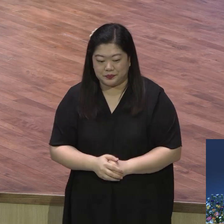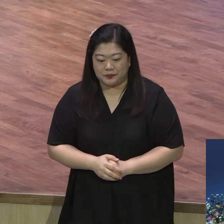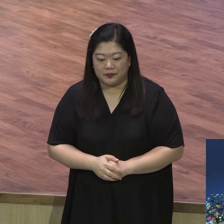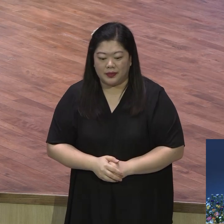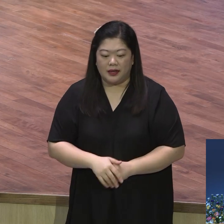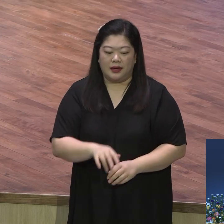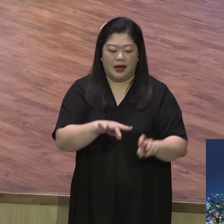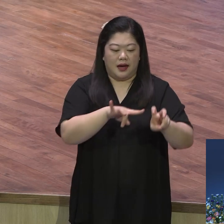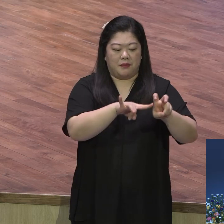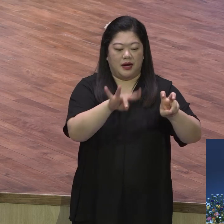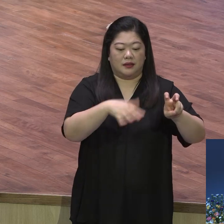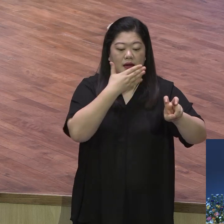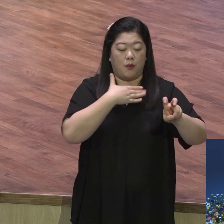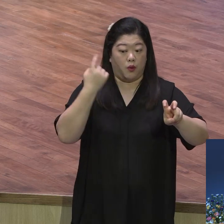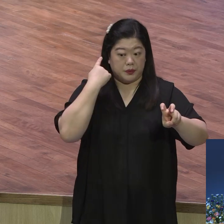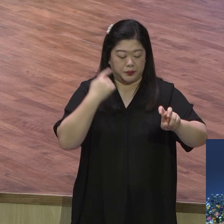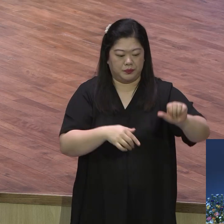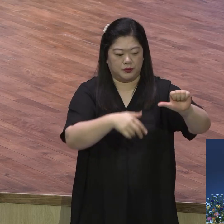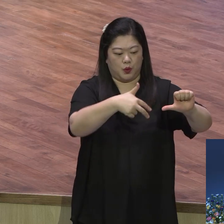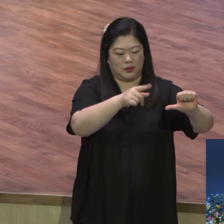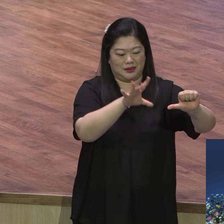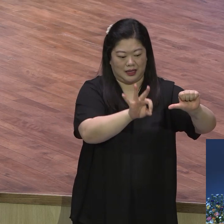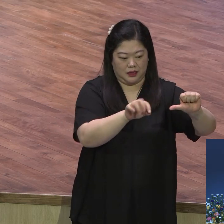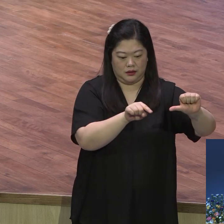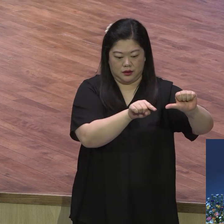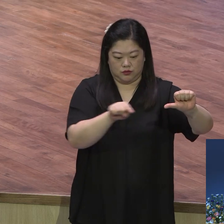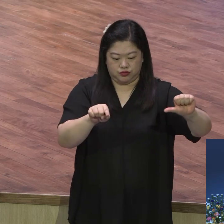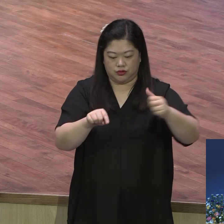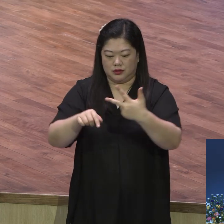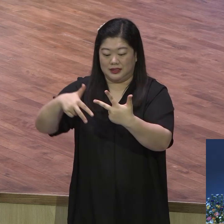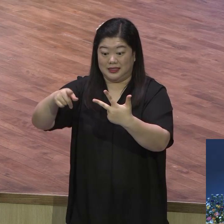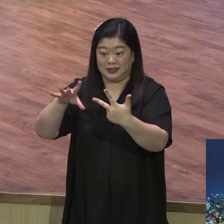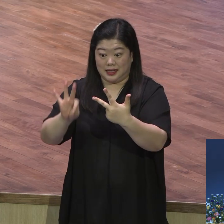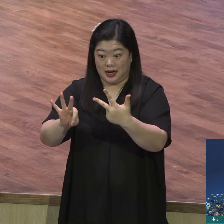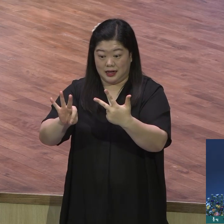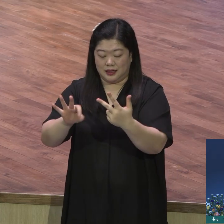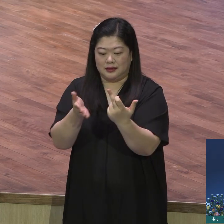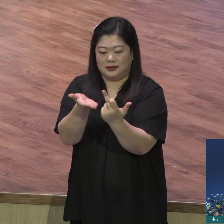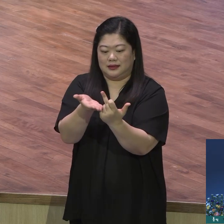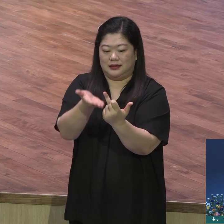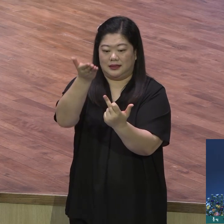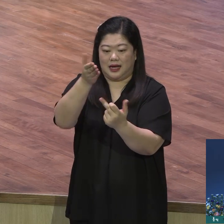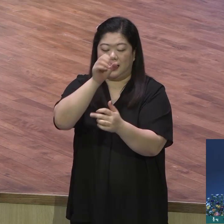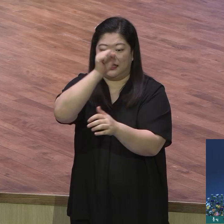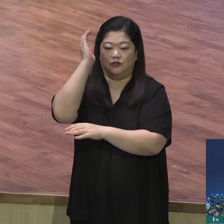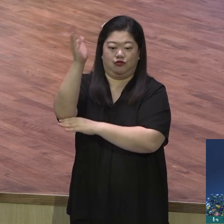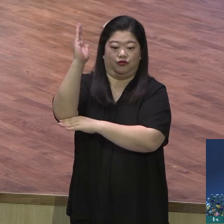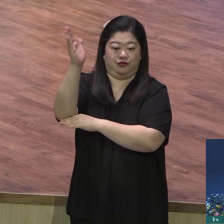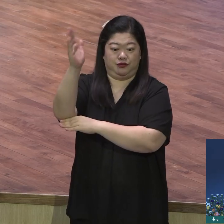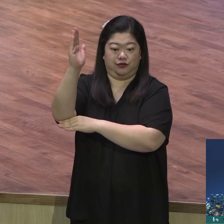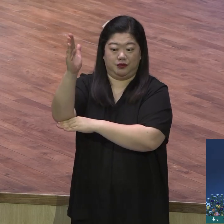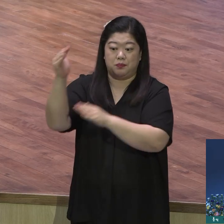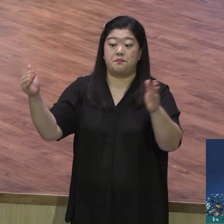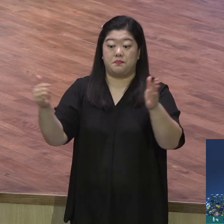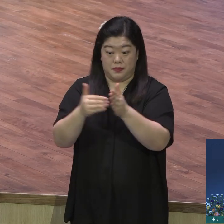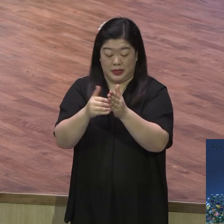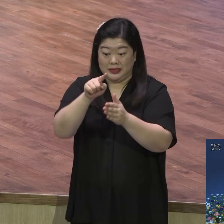5장에서 마태복음 7장까지 그렇게 산상순을 통해서 하나님의